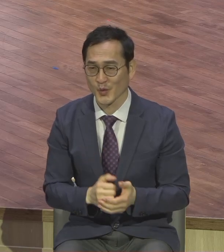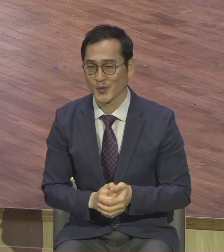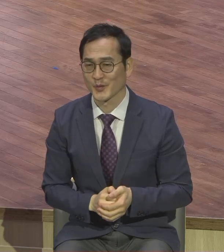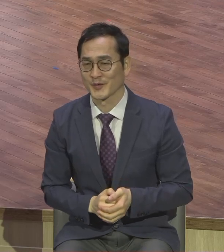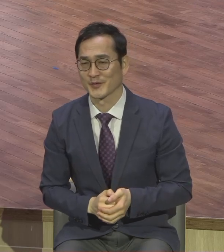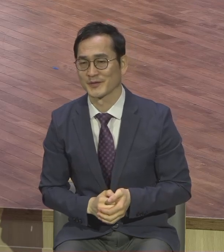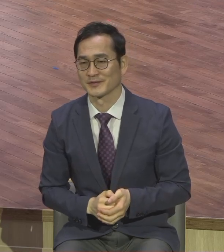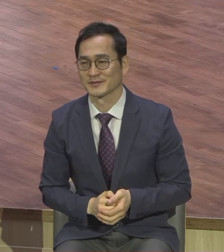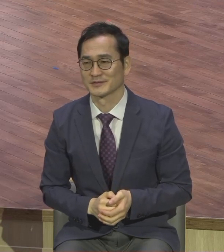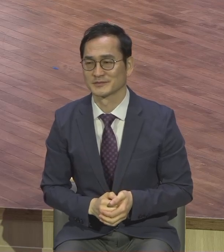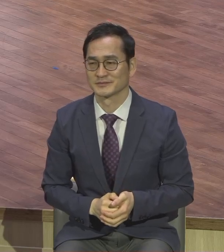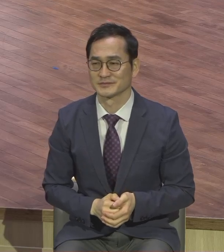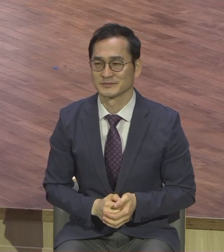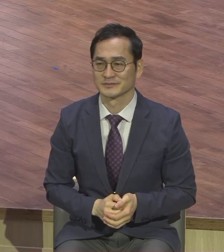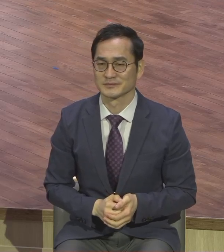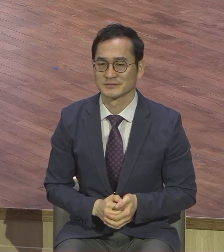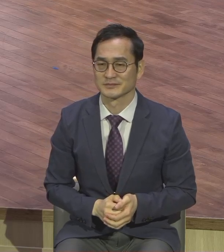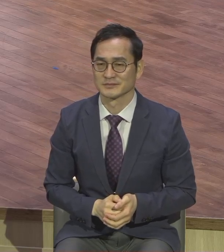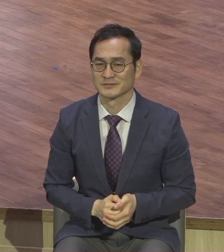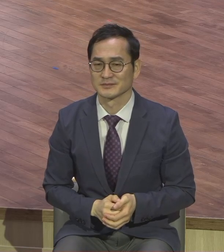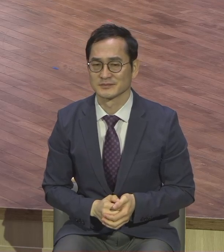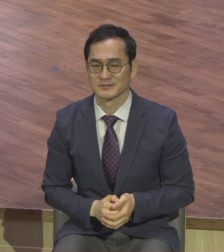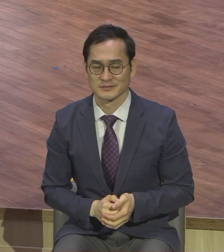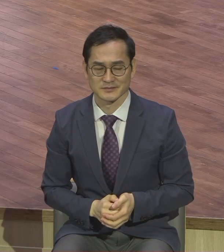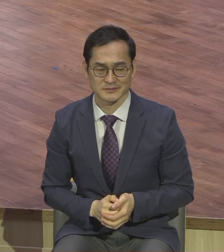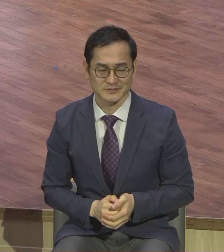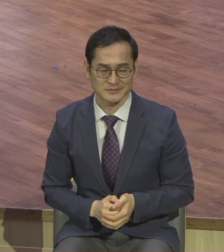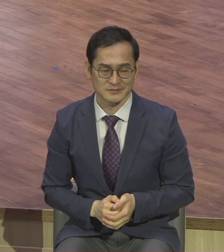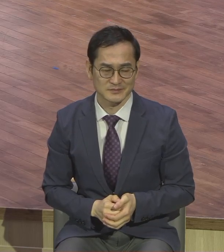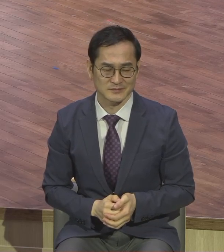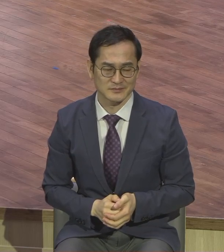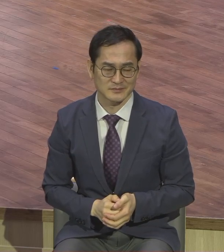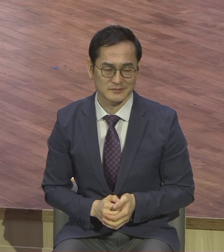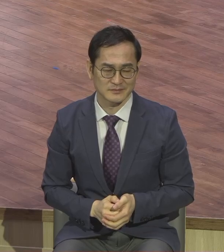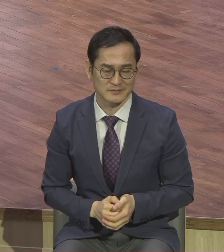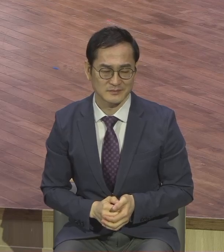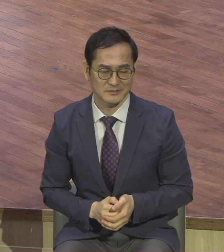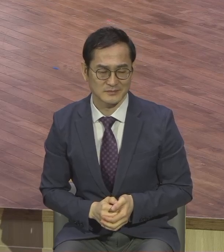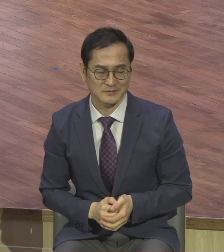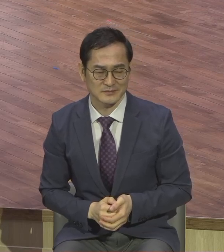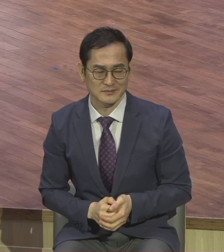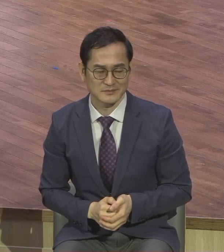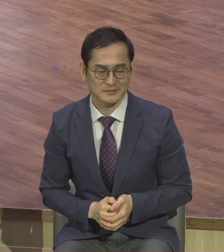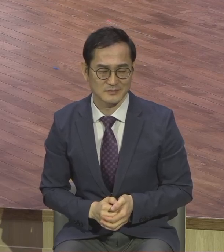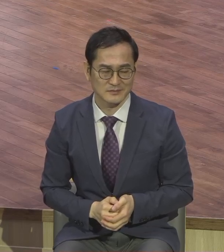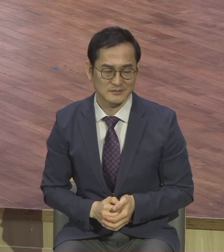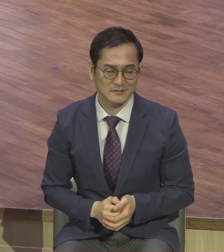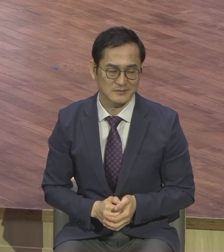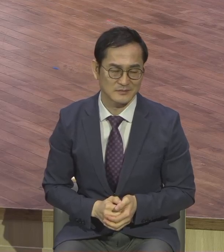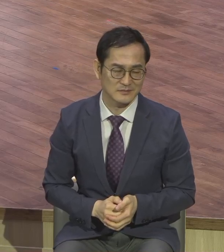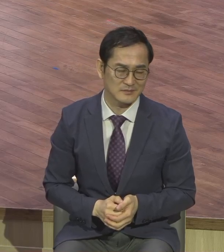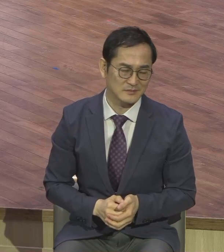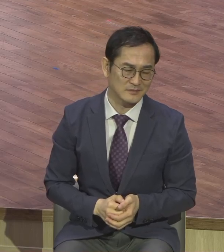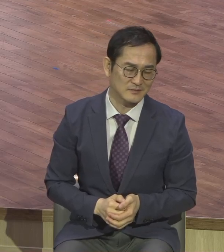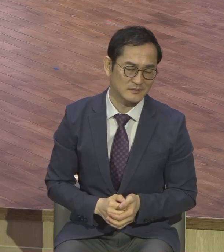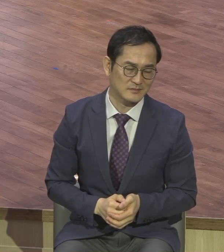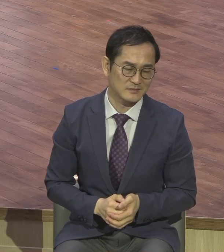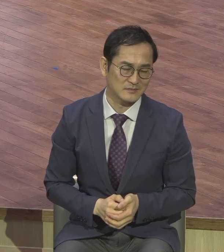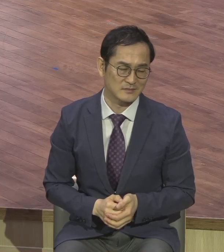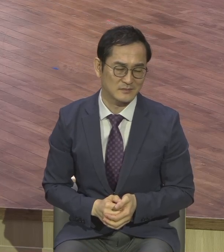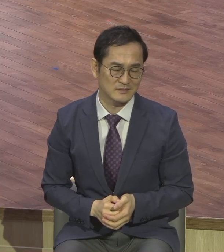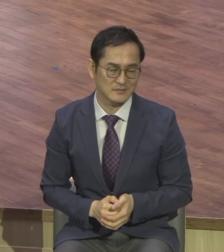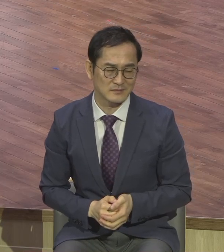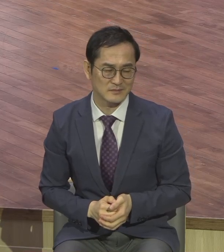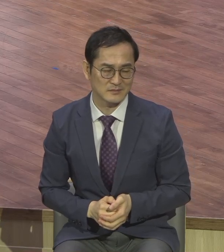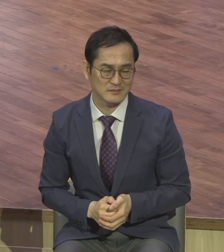세계적인 작품을 남긴 분이 있습니다. 자식이 숨을 났는데 20명 났는데 10명이